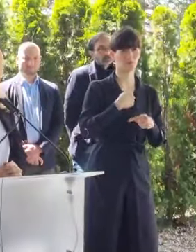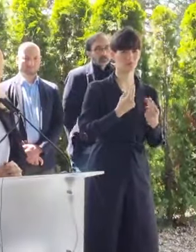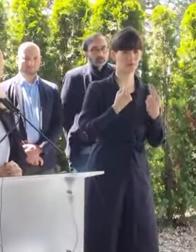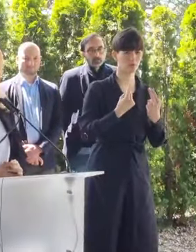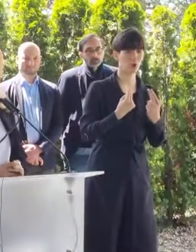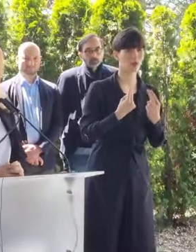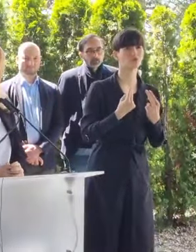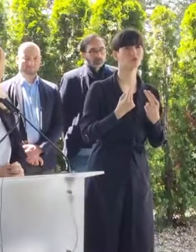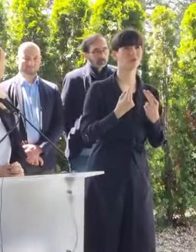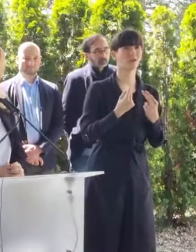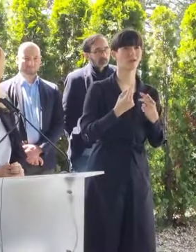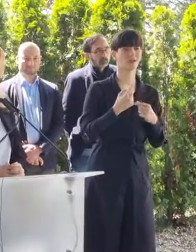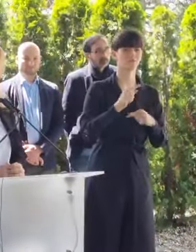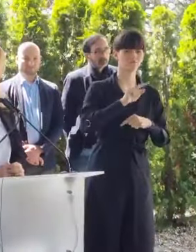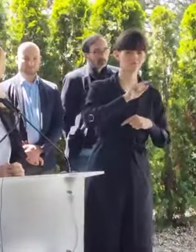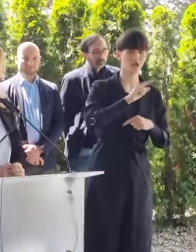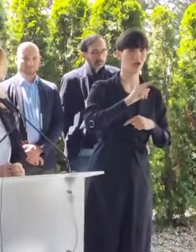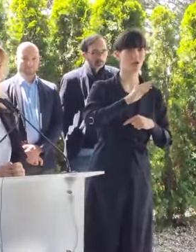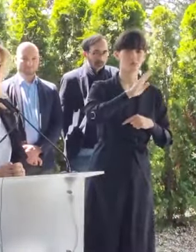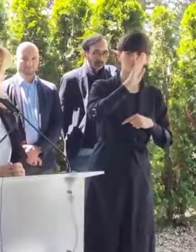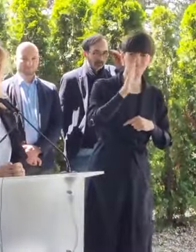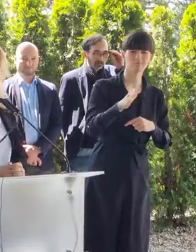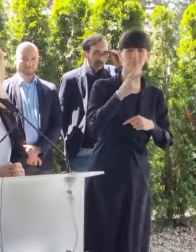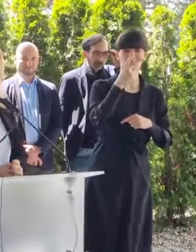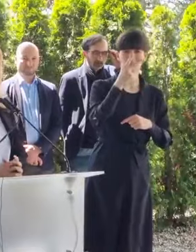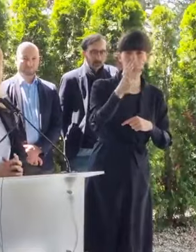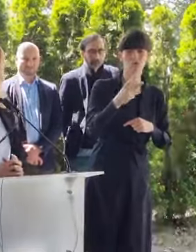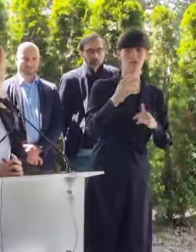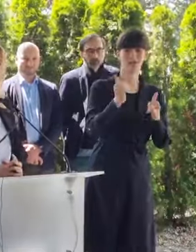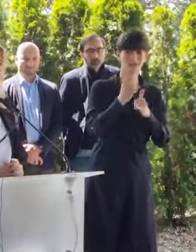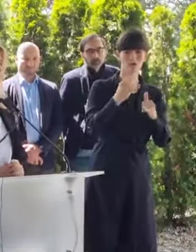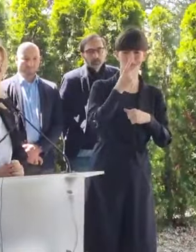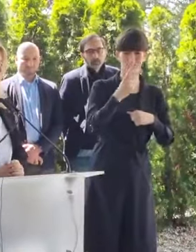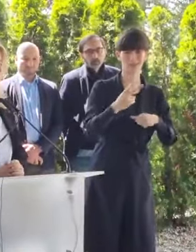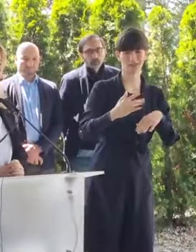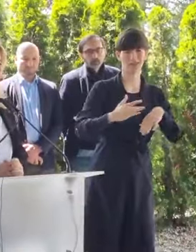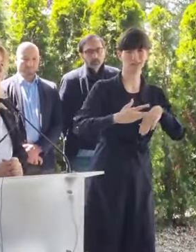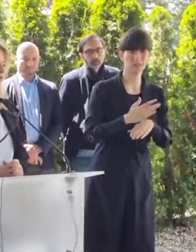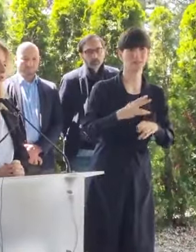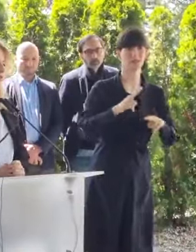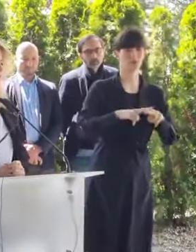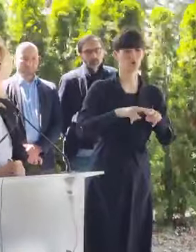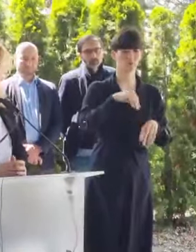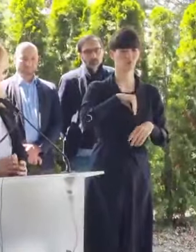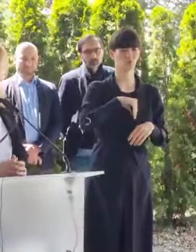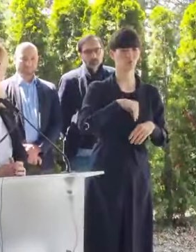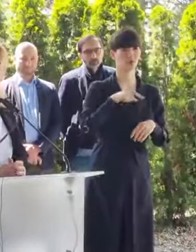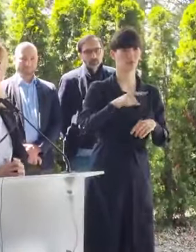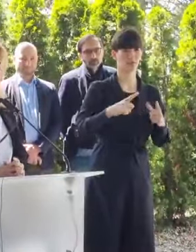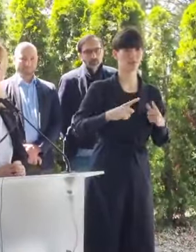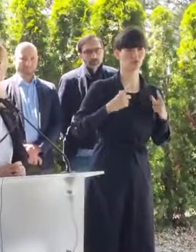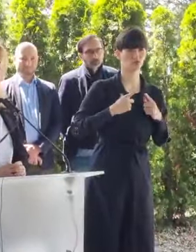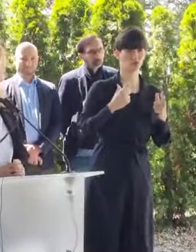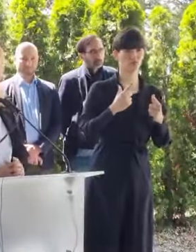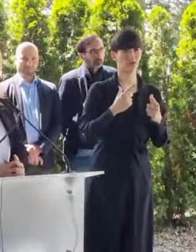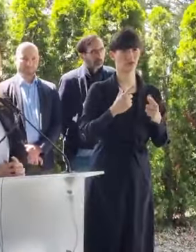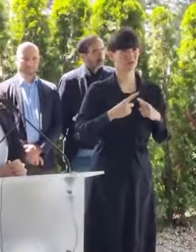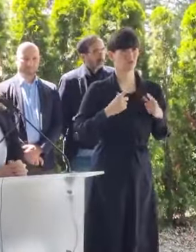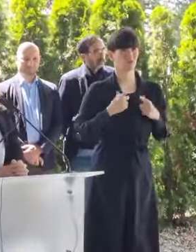sa tej krutej reality, aby aj mne tá téma nezovšednila. Tak ako by nemala zovšednieť nikomu, kto má v sebe srdce a trochu